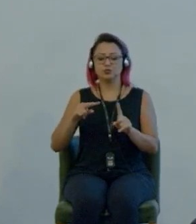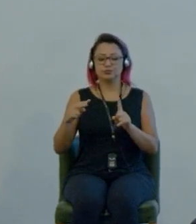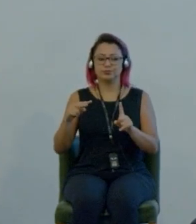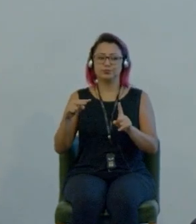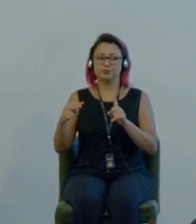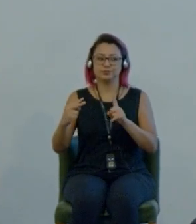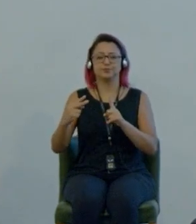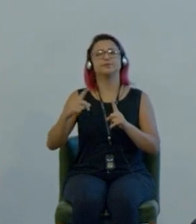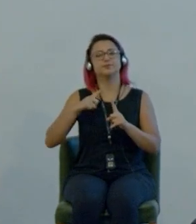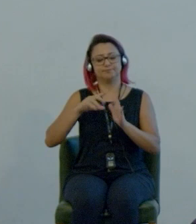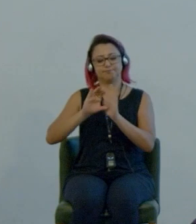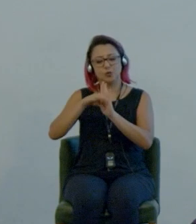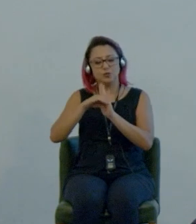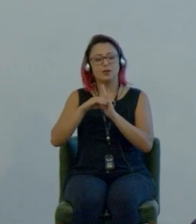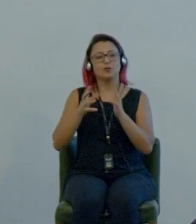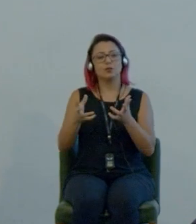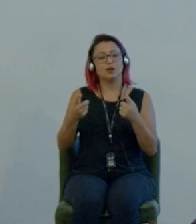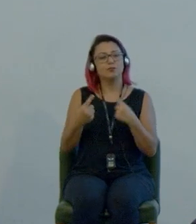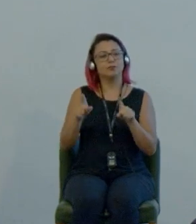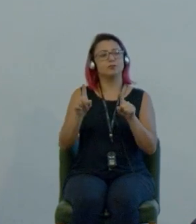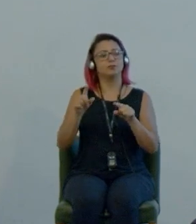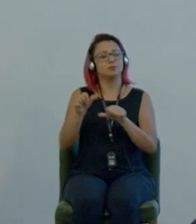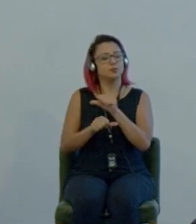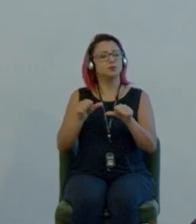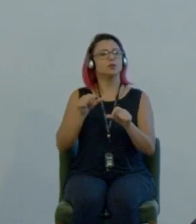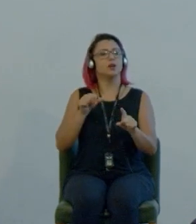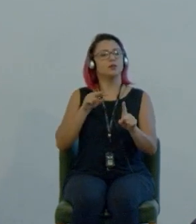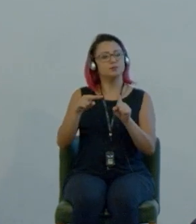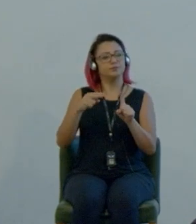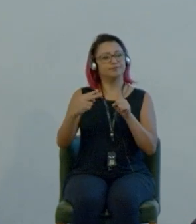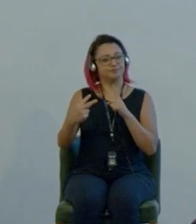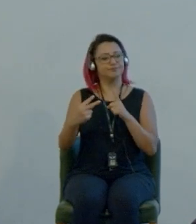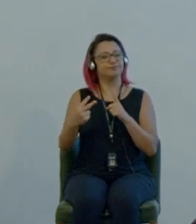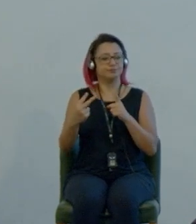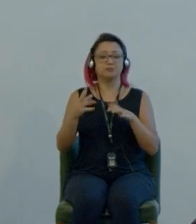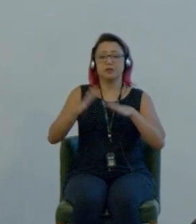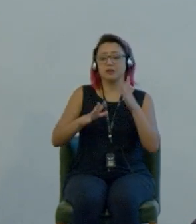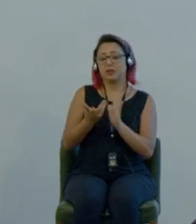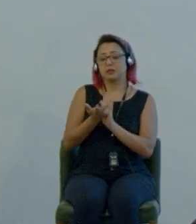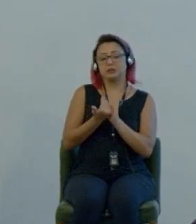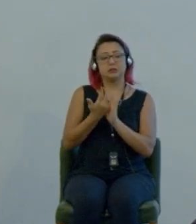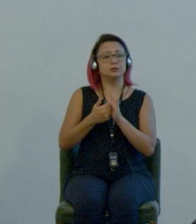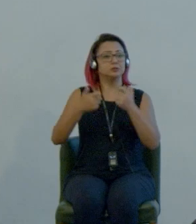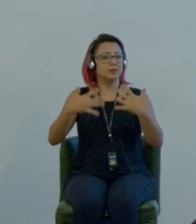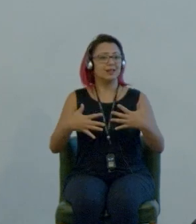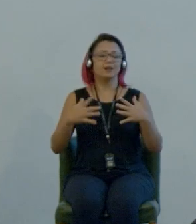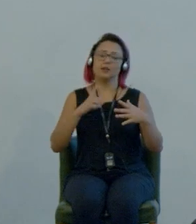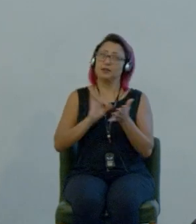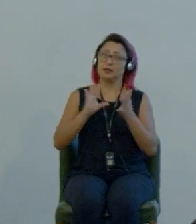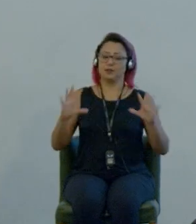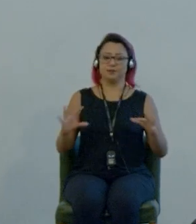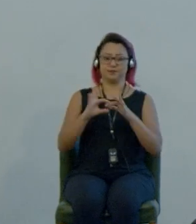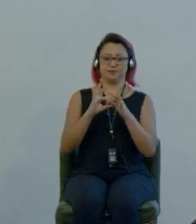optique, qui va nous permettre de décrire autrement. Donc pour moi, il y a un lien très fort entre optique et description, si